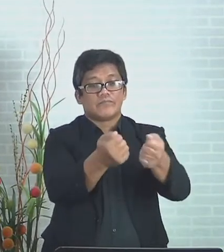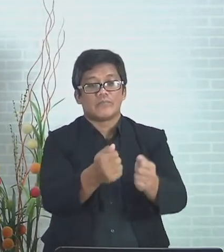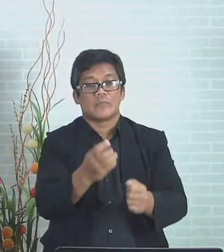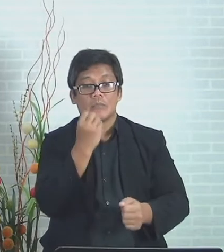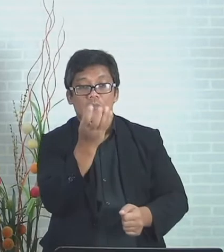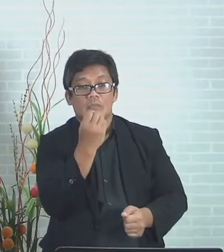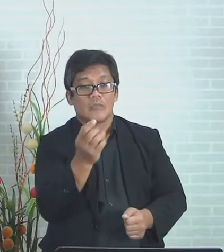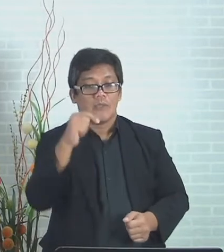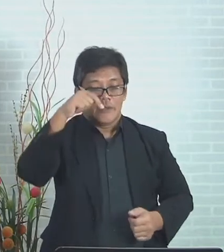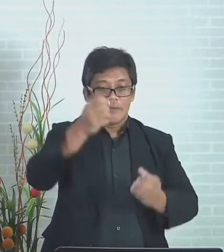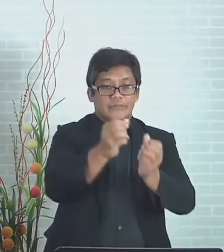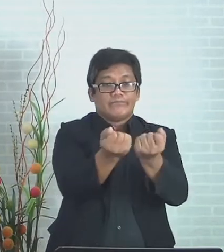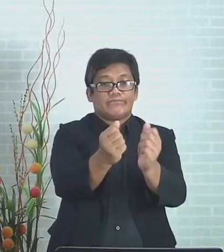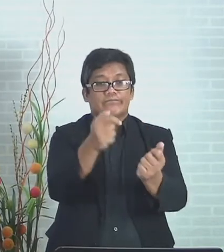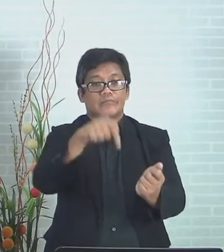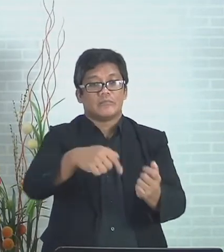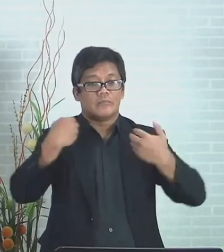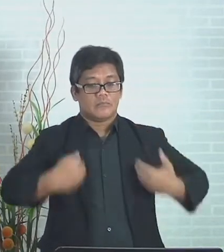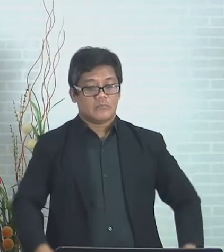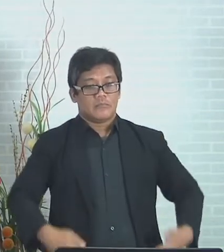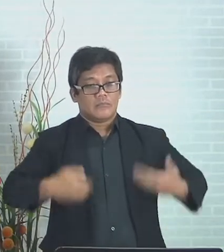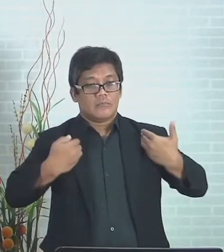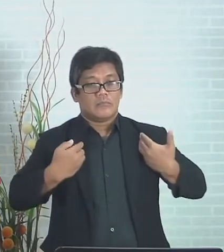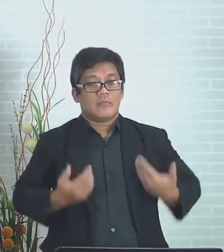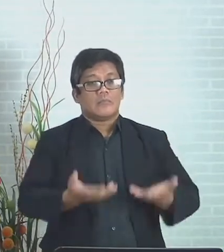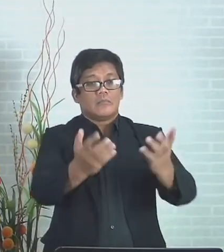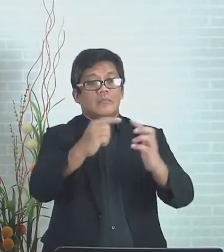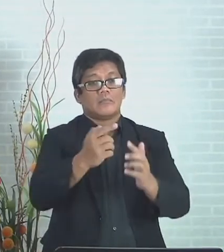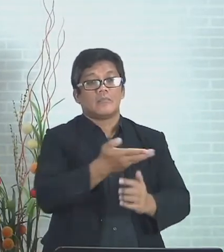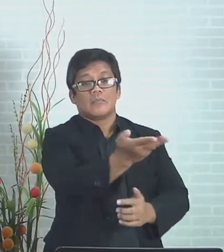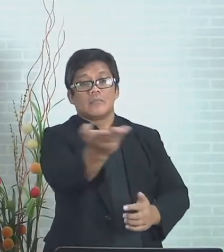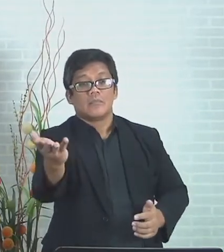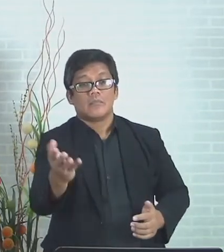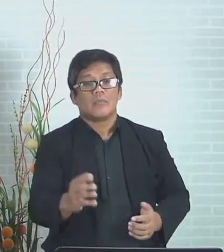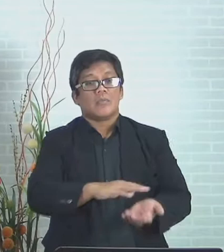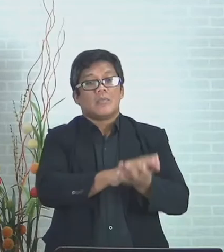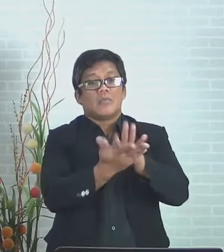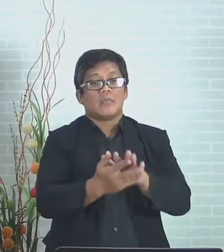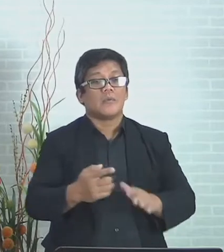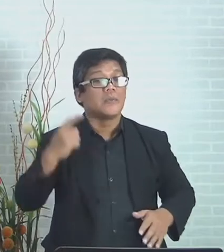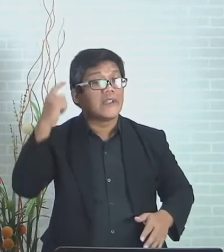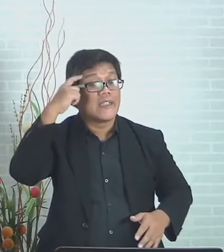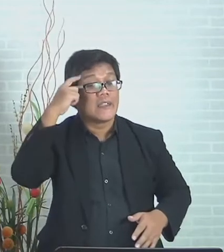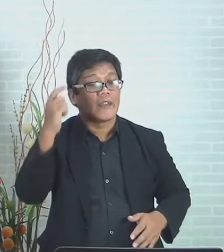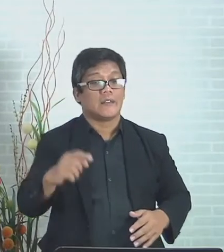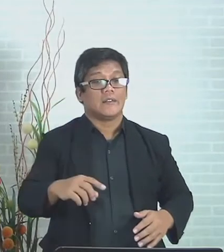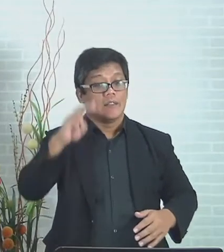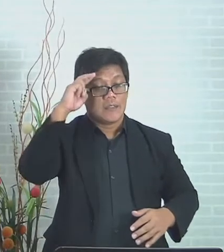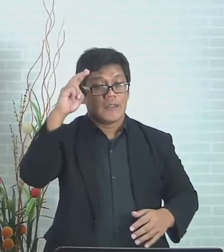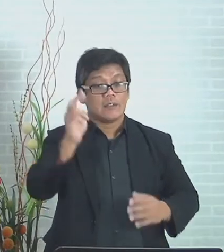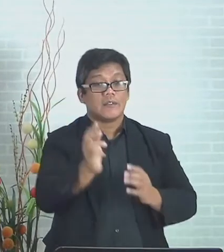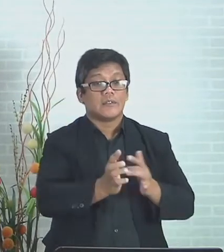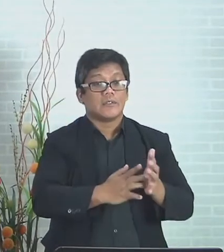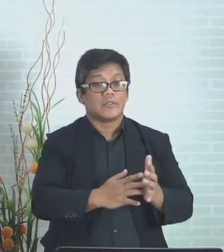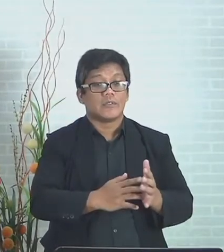berkata inilah tubuhku yang diserahkan bagi kamu perbuatlah ini menjadi peringatan akan aku demikian juga ia mengambil